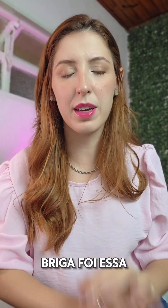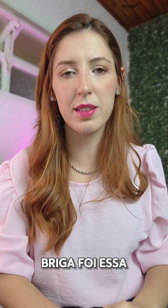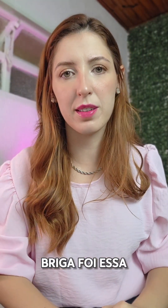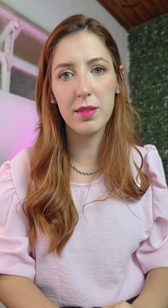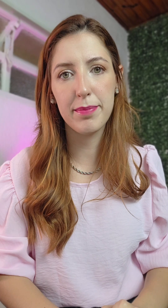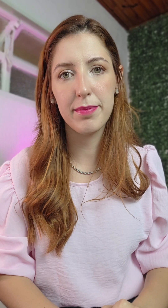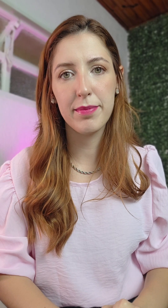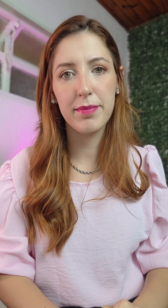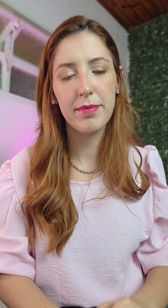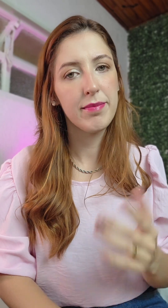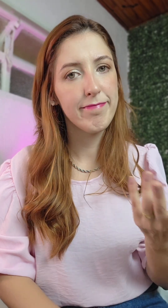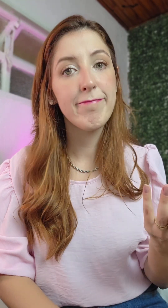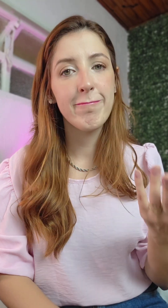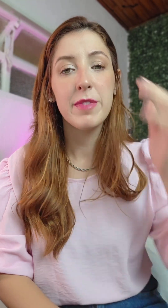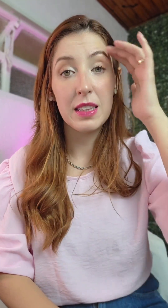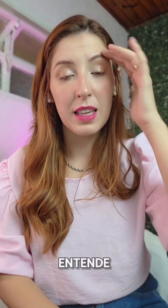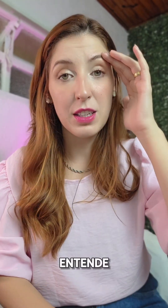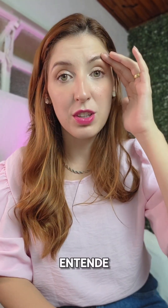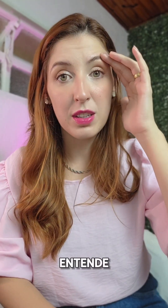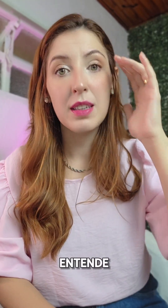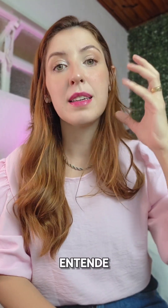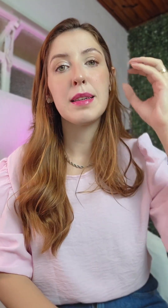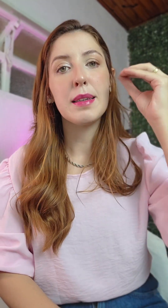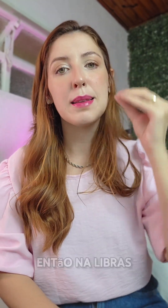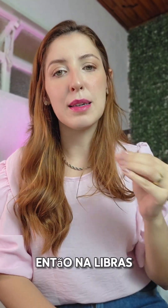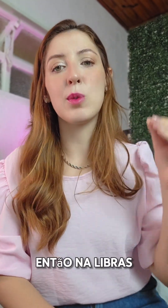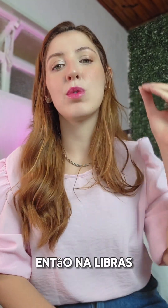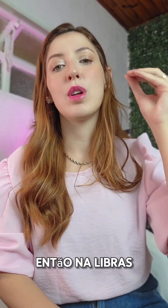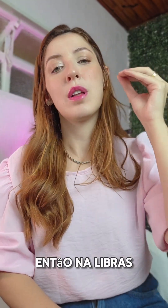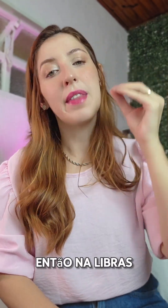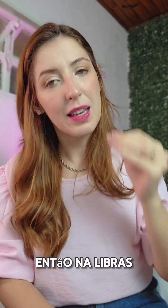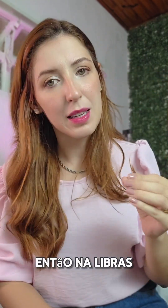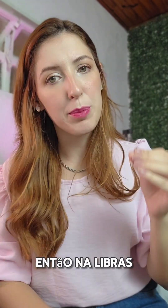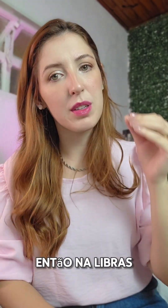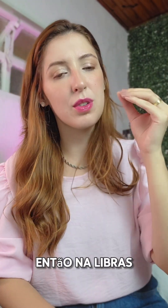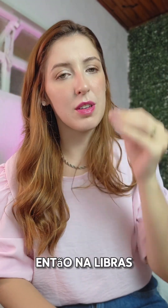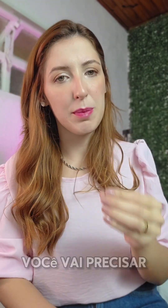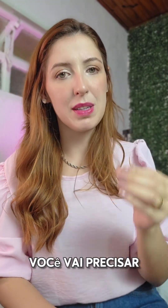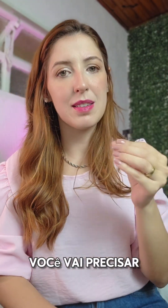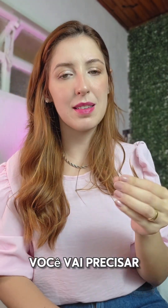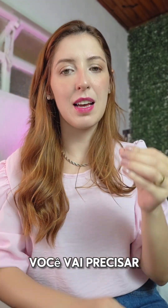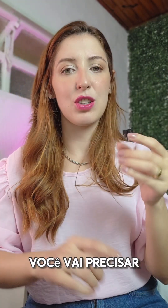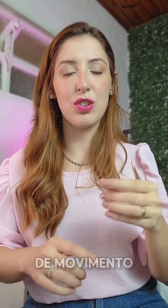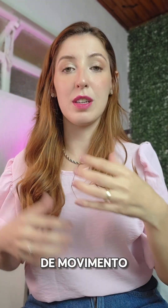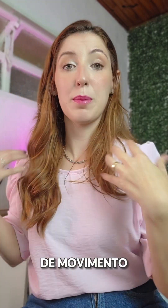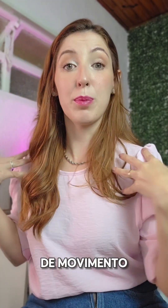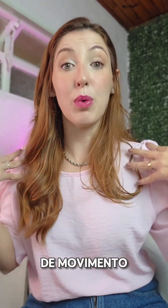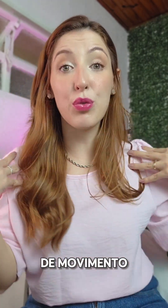essa? Entende? Então, na Libras você vai precisar de